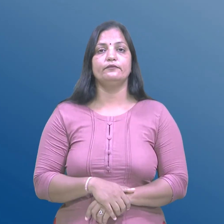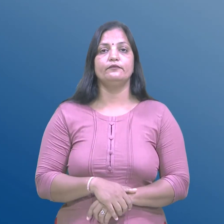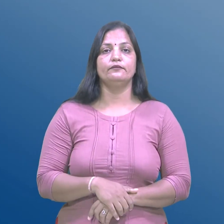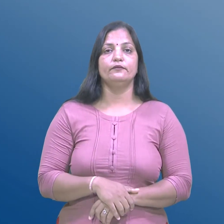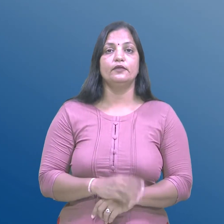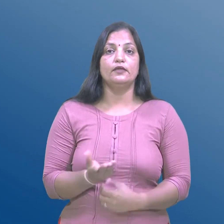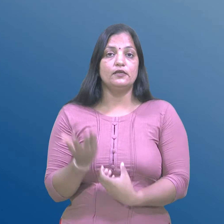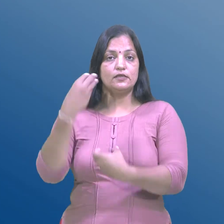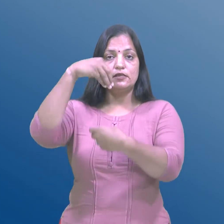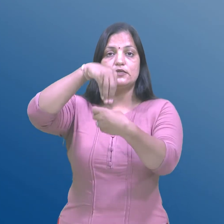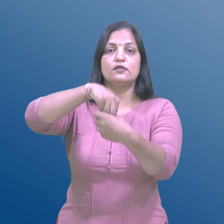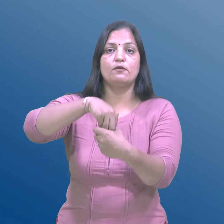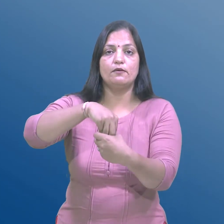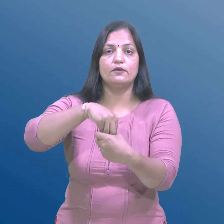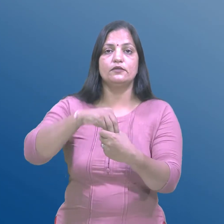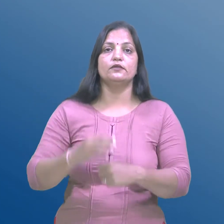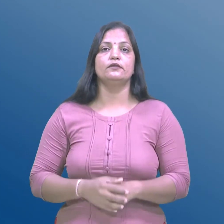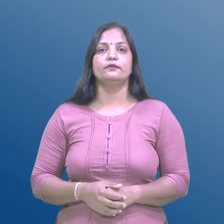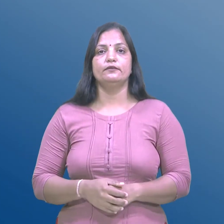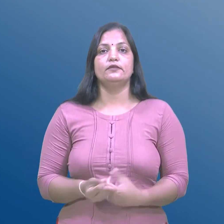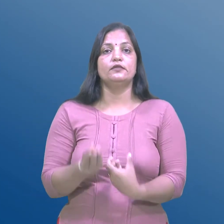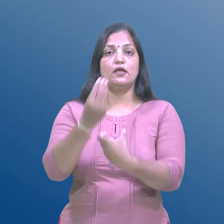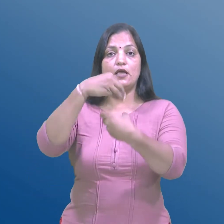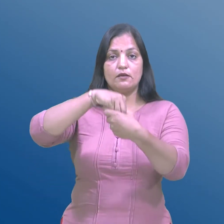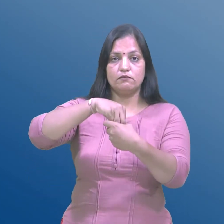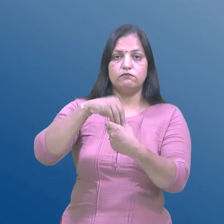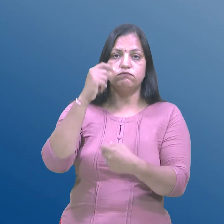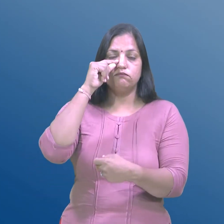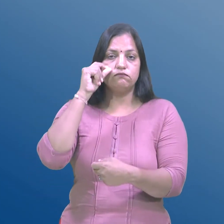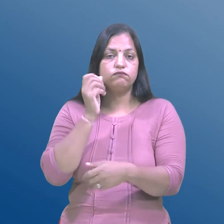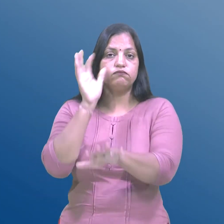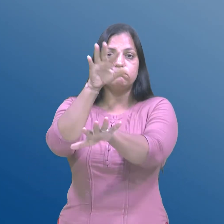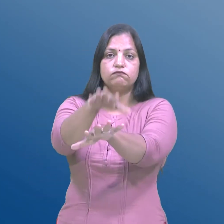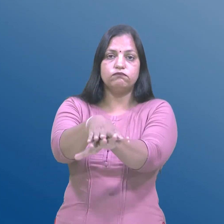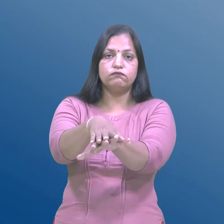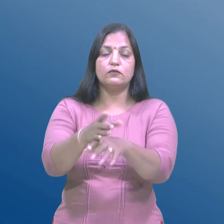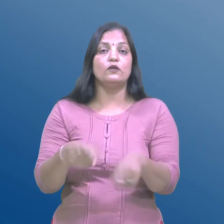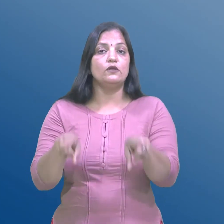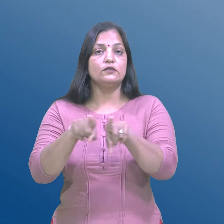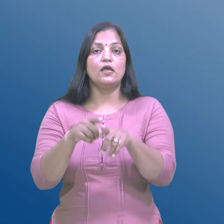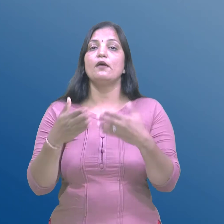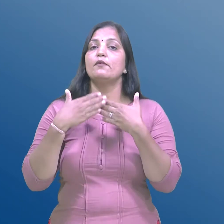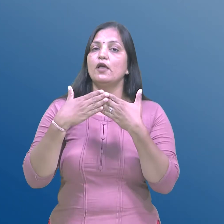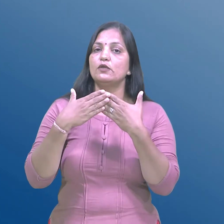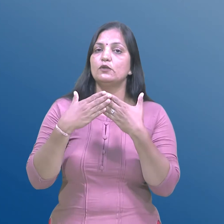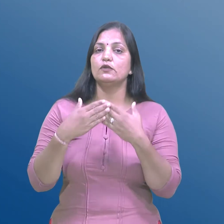સમાવેશી અથવા સમાવિષ્ટ શિક્ષણ એટલે કે એવી શિક્ષણ વ્યવસ્થા